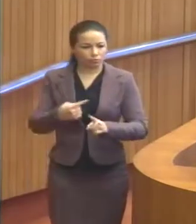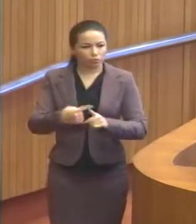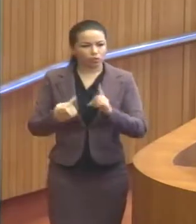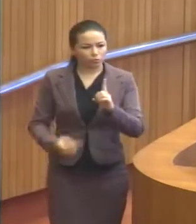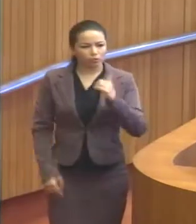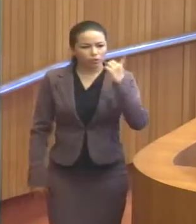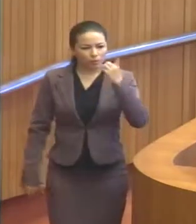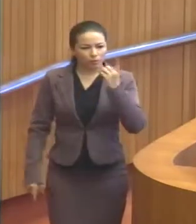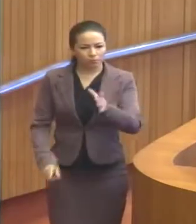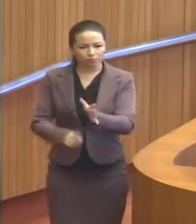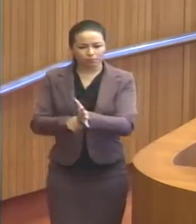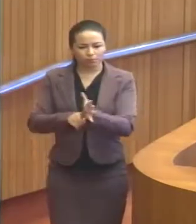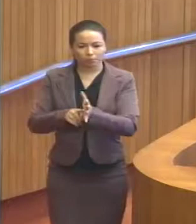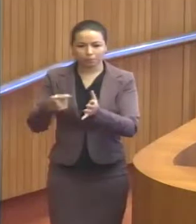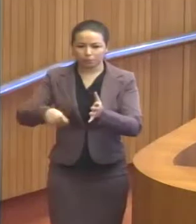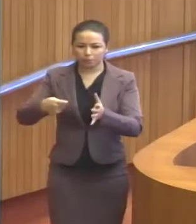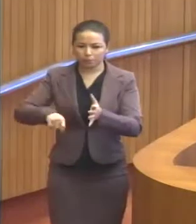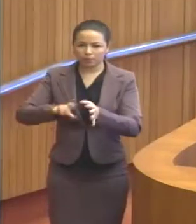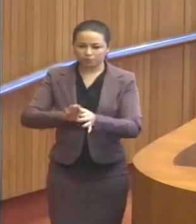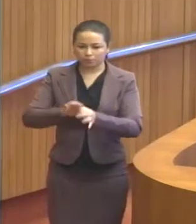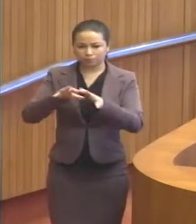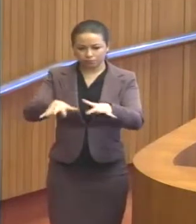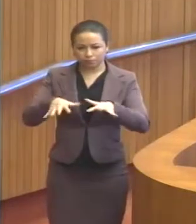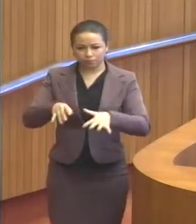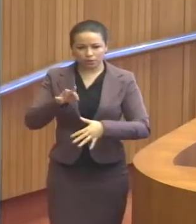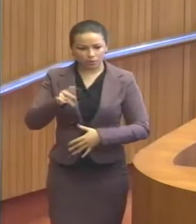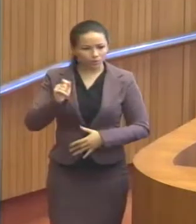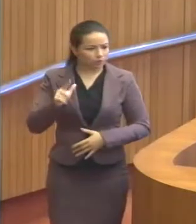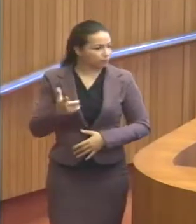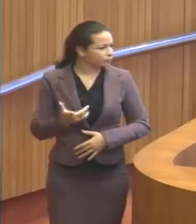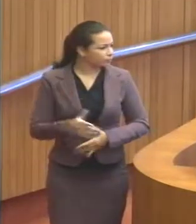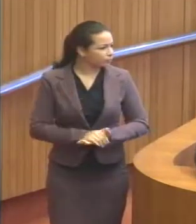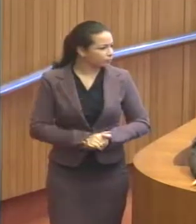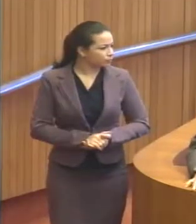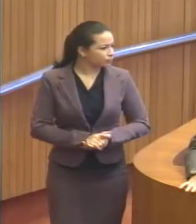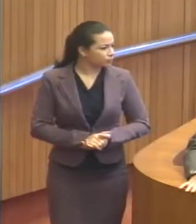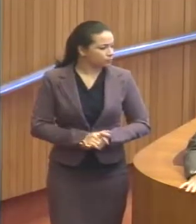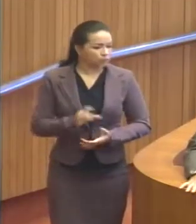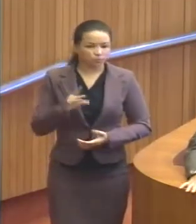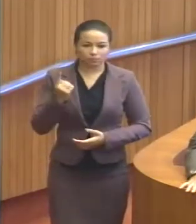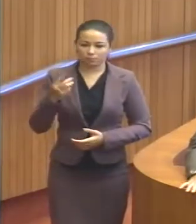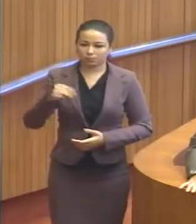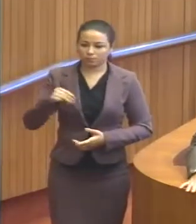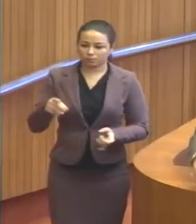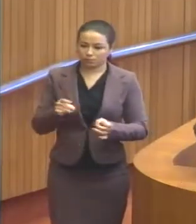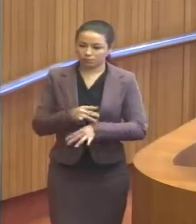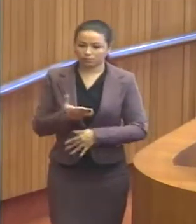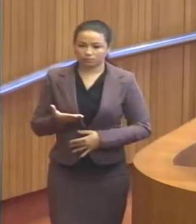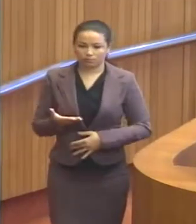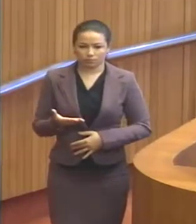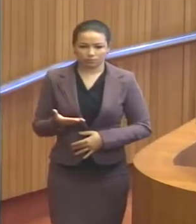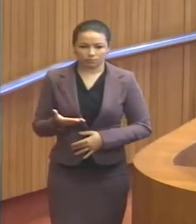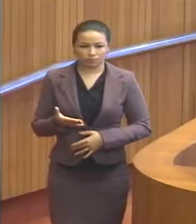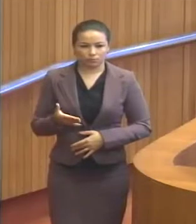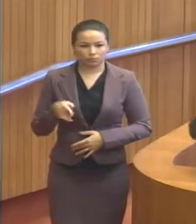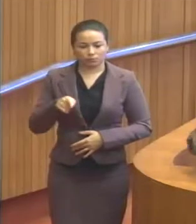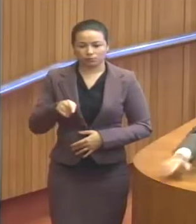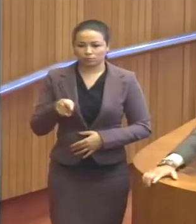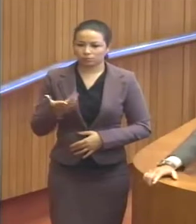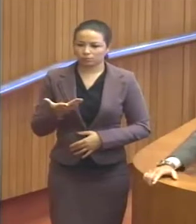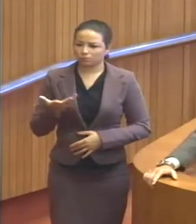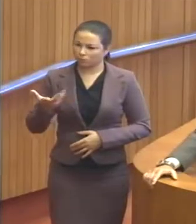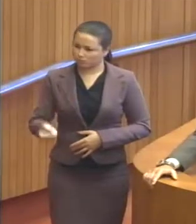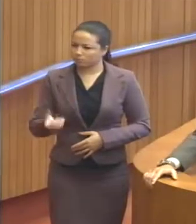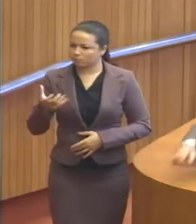um deputado, para ser investigado, tem que ter autorização do pleno do tribunal. Deputado Cotrim. Só um minuto para concluir, senhor Pedro. E com a anuência